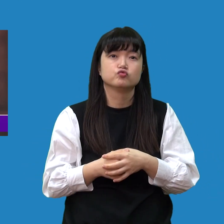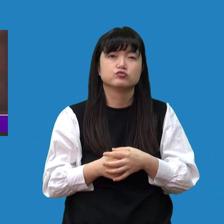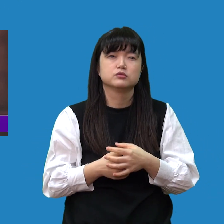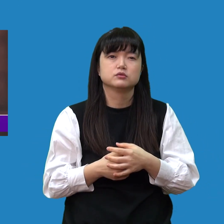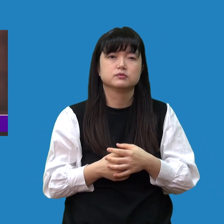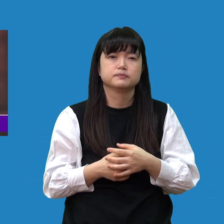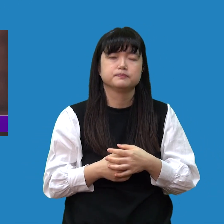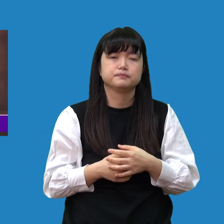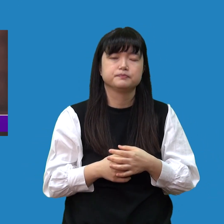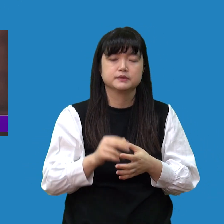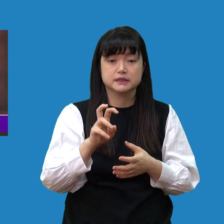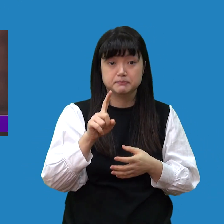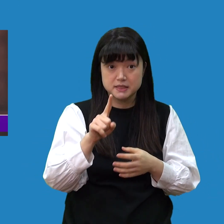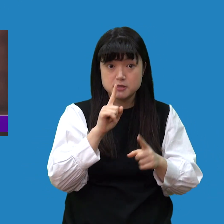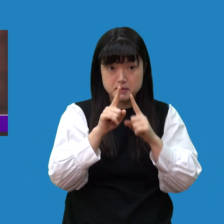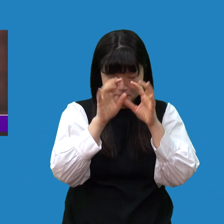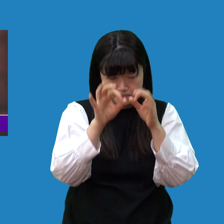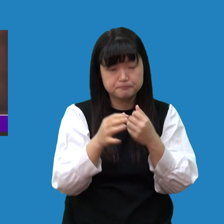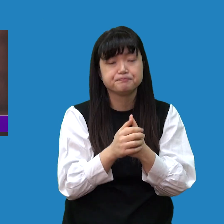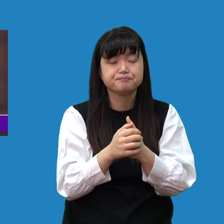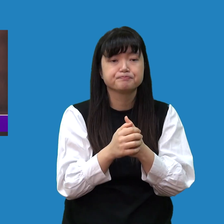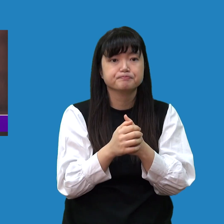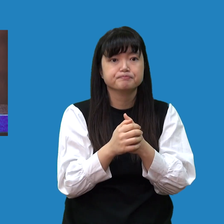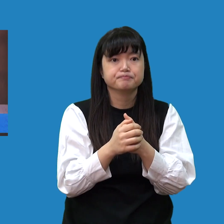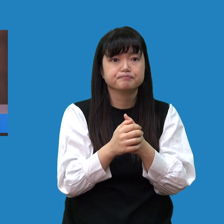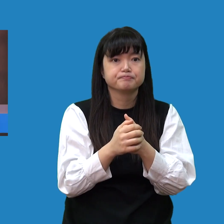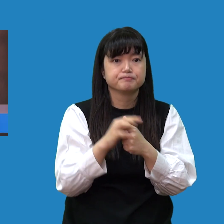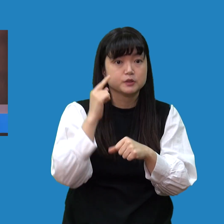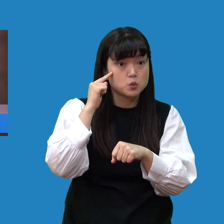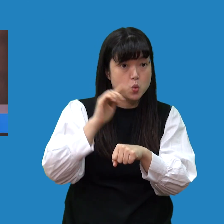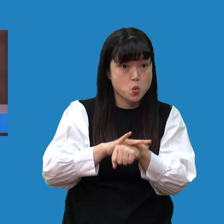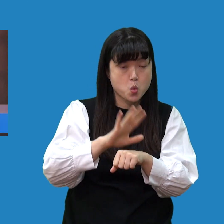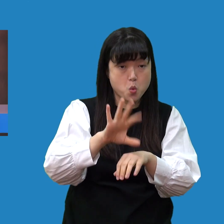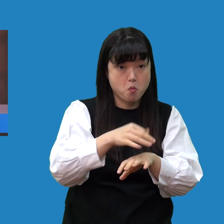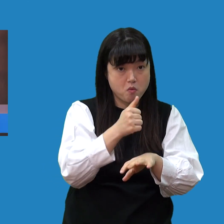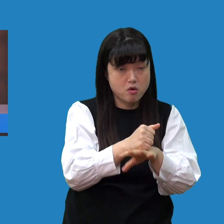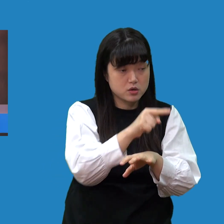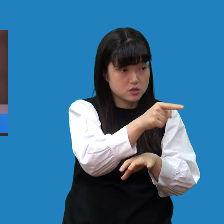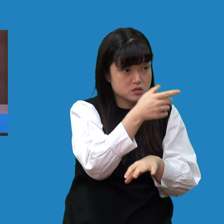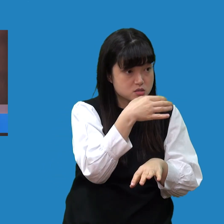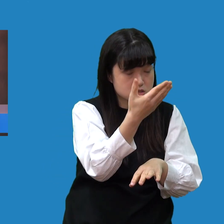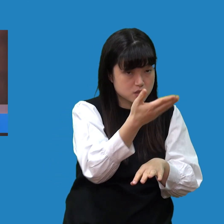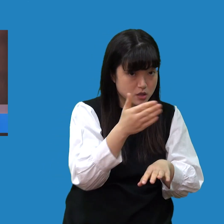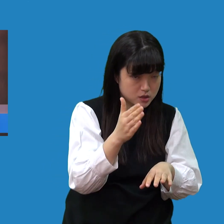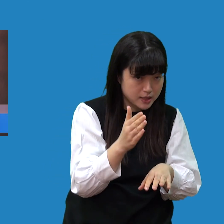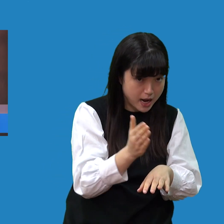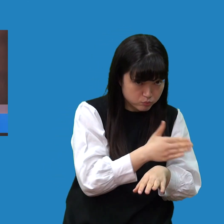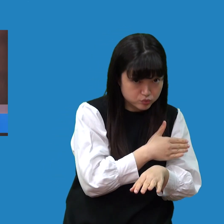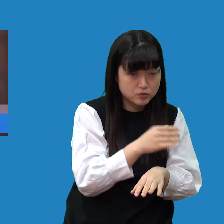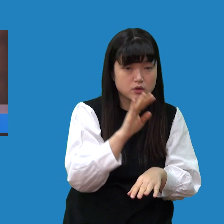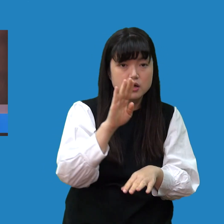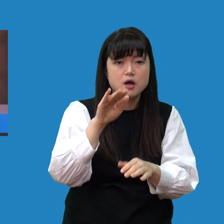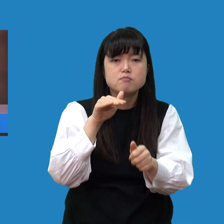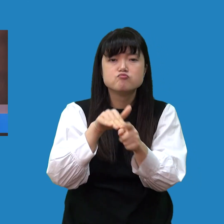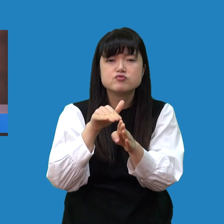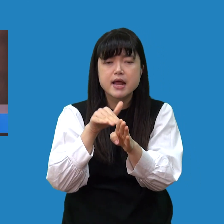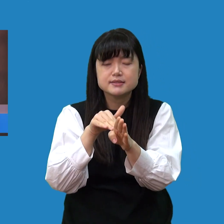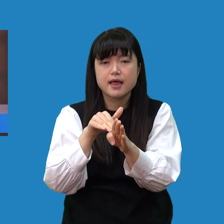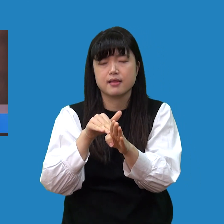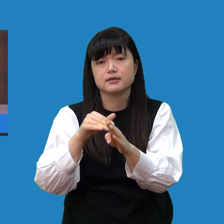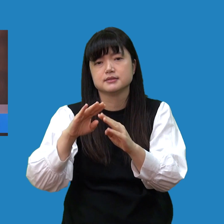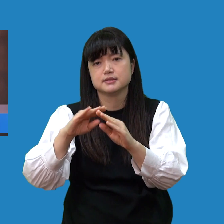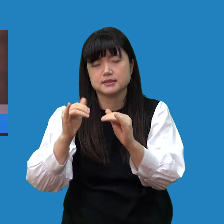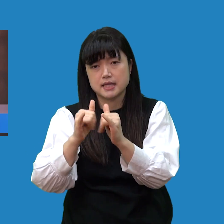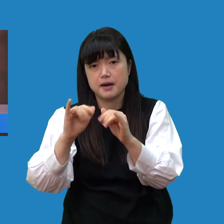본문의 21절을 보겠습니다. 21절 읽습니다. 시작. 솔로몬이 그 강에서부터